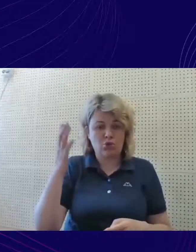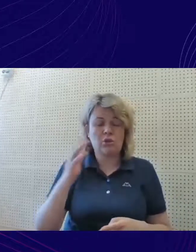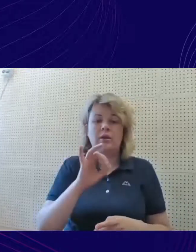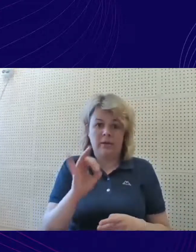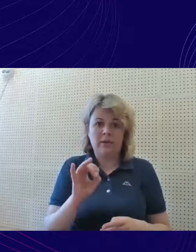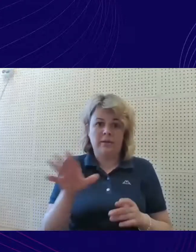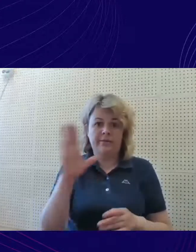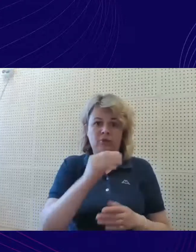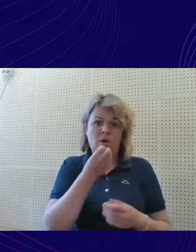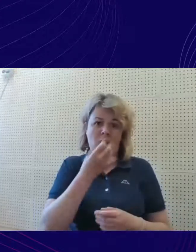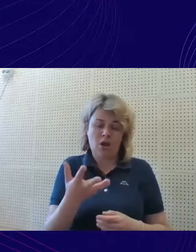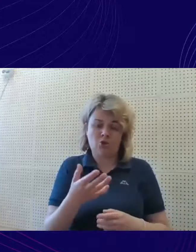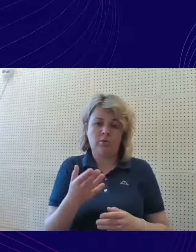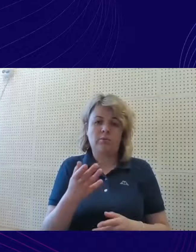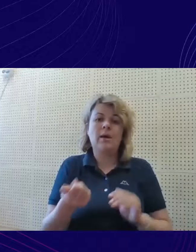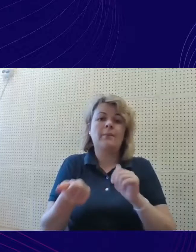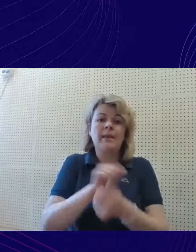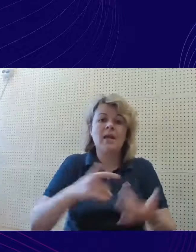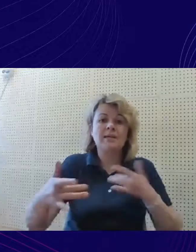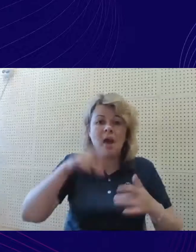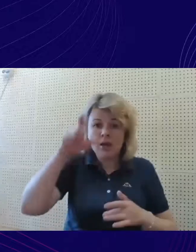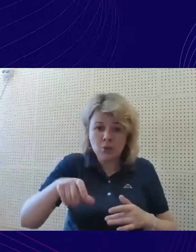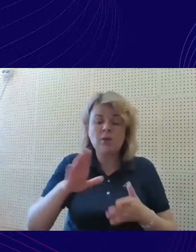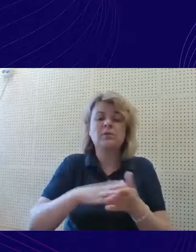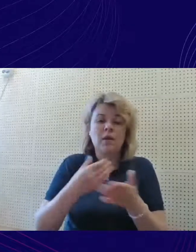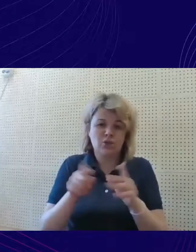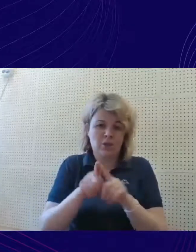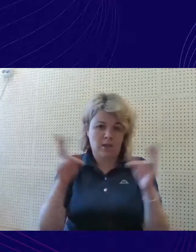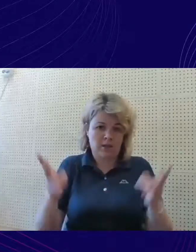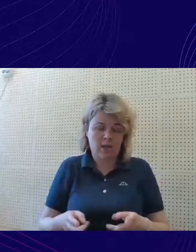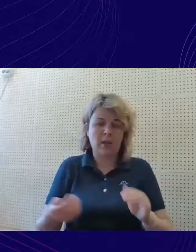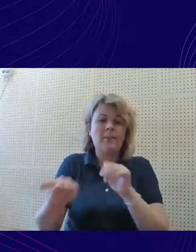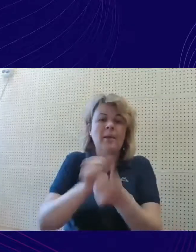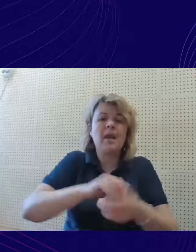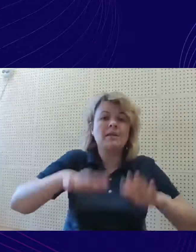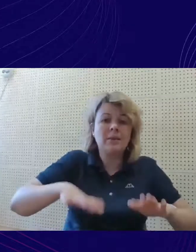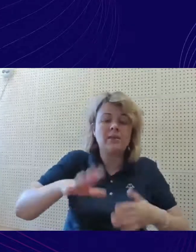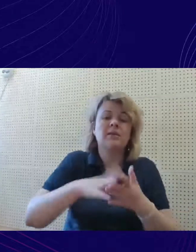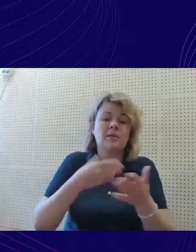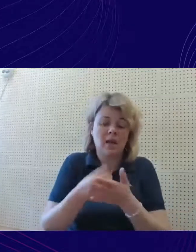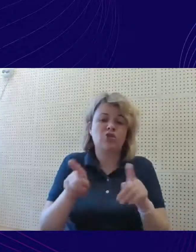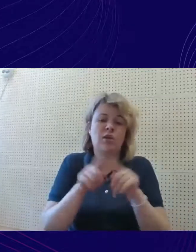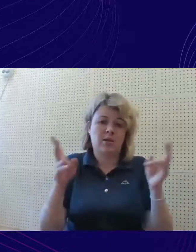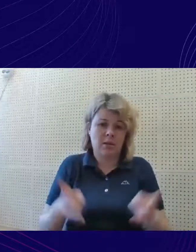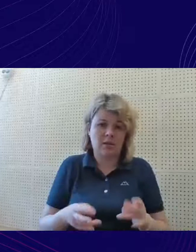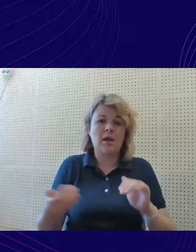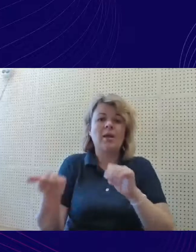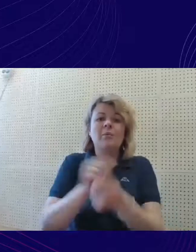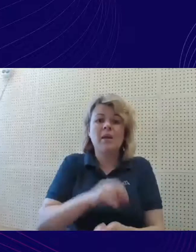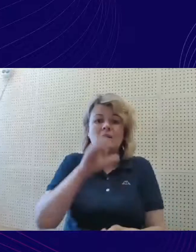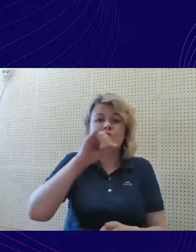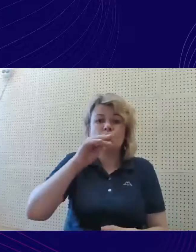Потому что меняется актер, значит, так надо. Меняется объект, значит, так надо. Меняется сюжетный